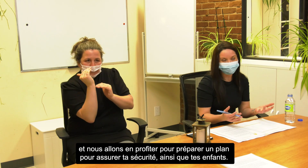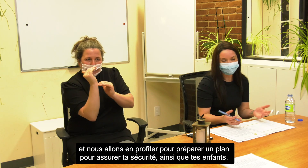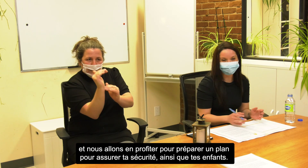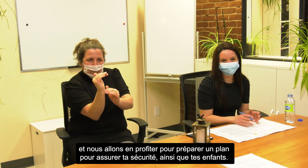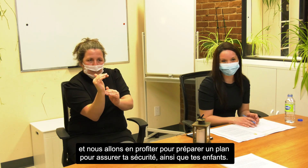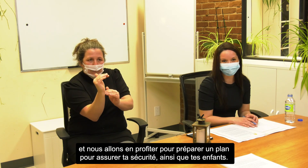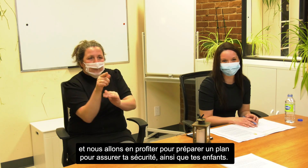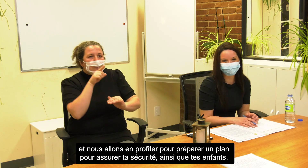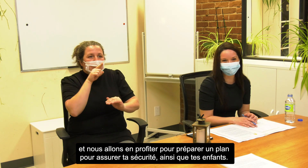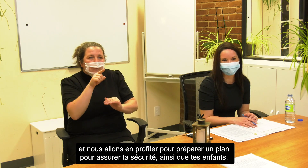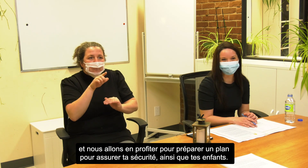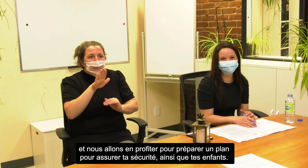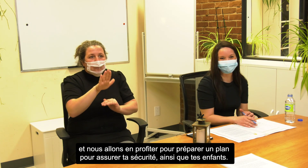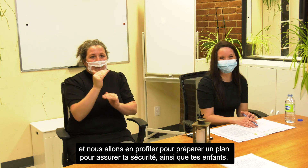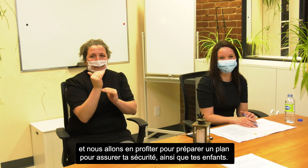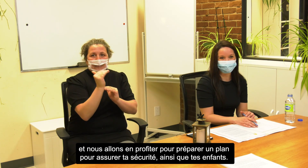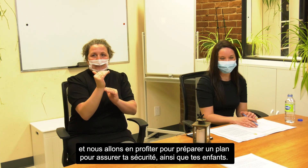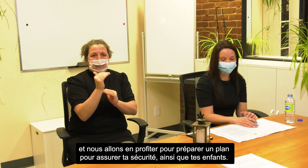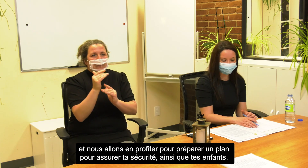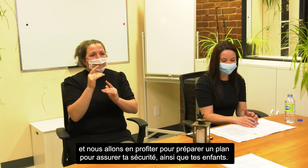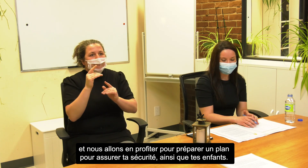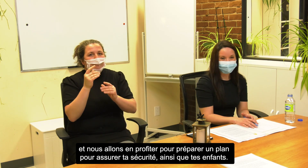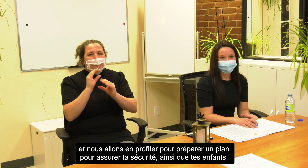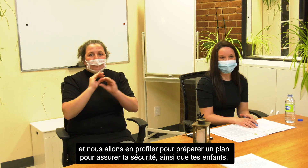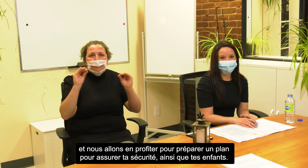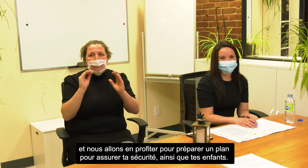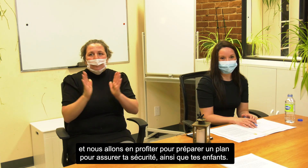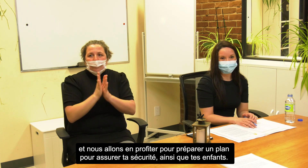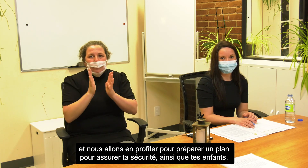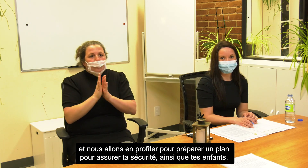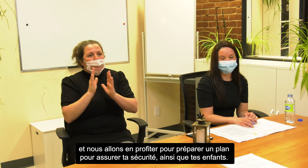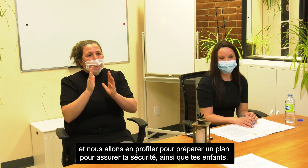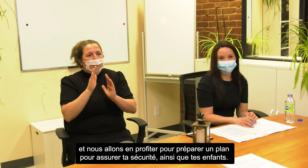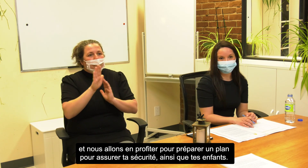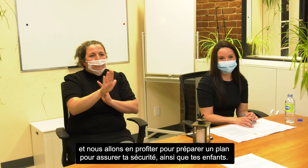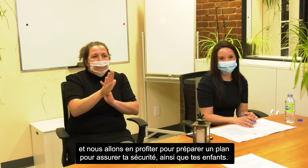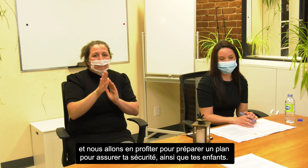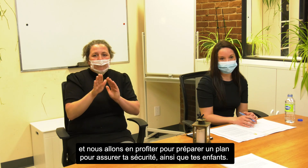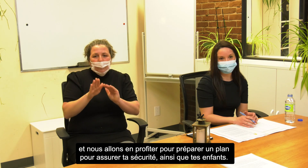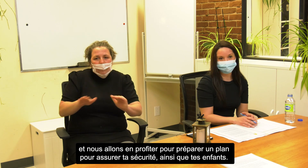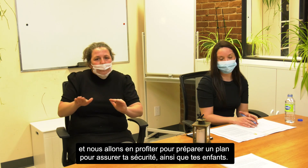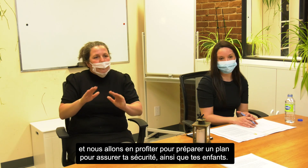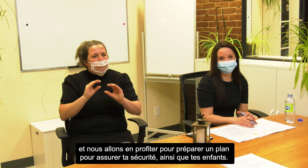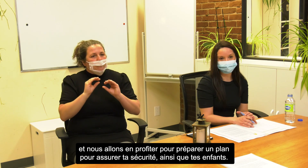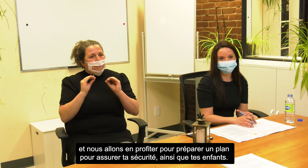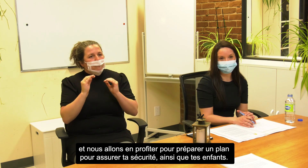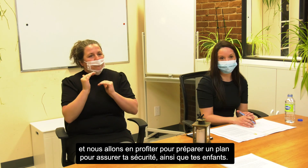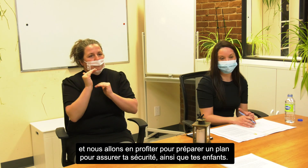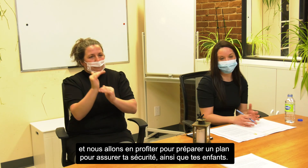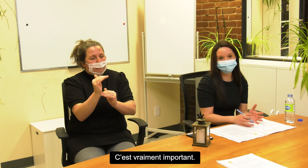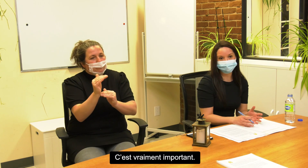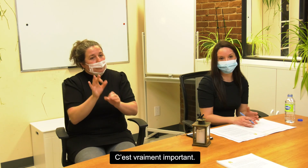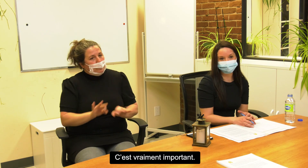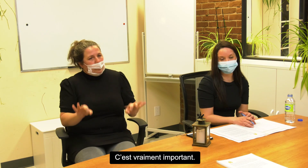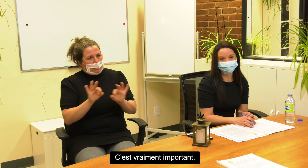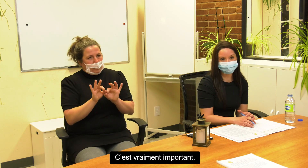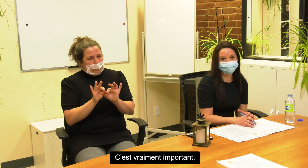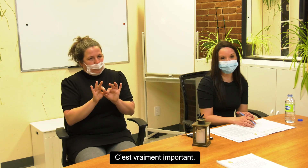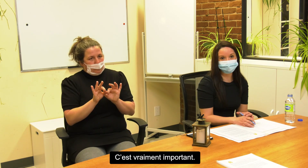Évidemment, s'assurer ta sécurité et celle de tes enfants. Là. Mais voilà, c'est vraiment important de s'assurer de ça. Ta sécurité, celle